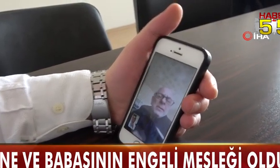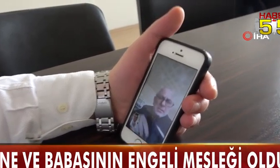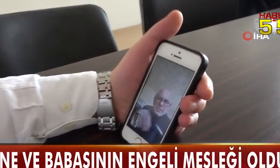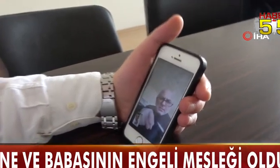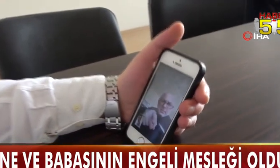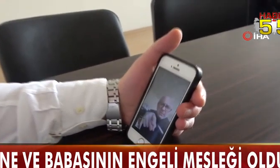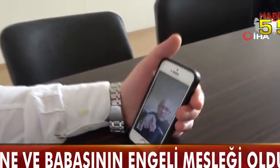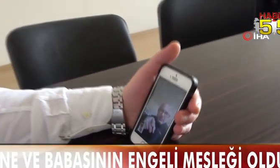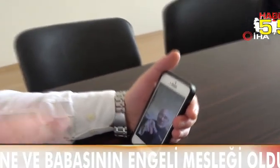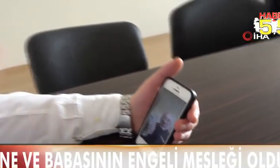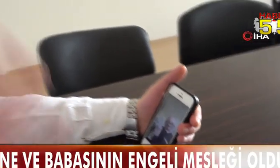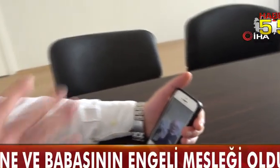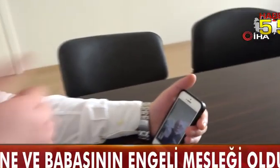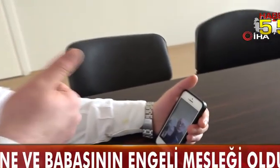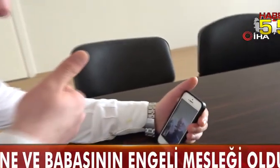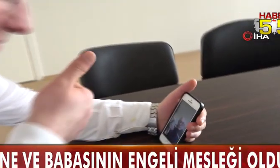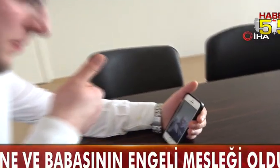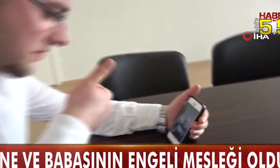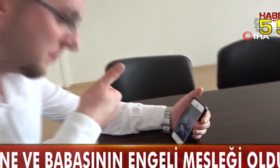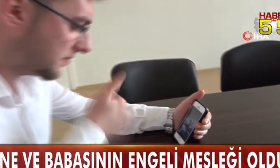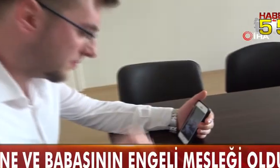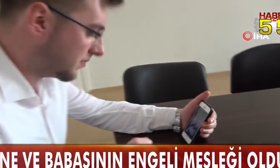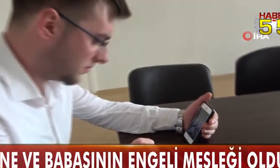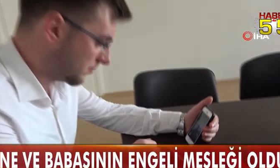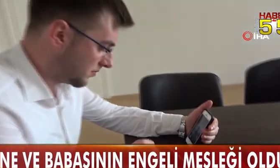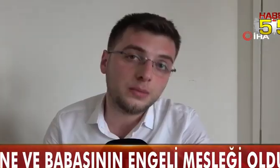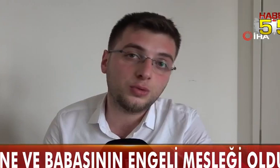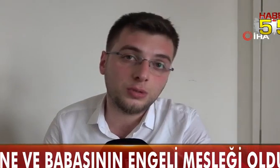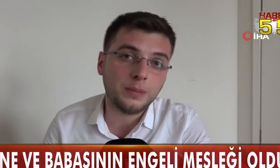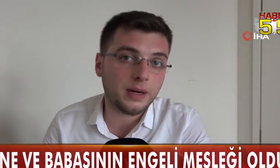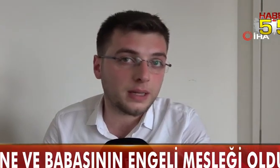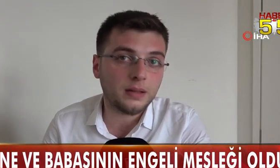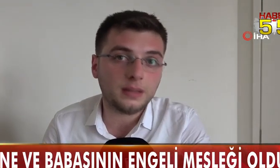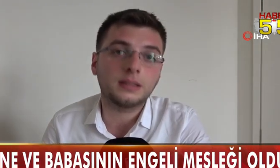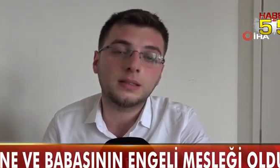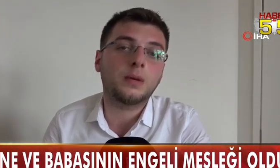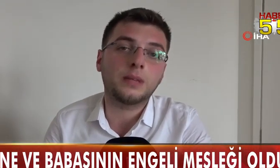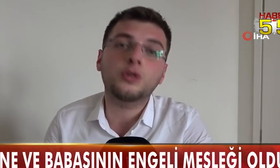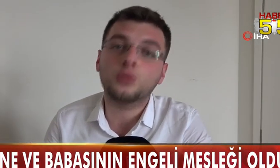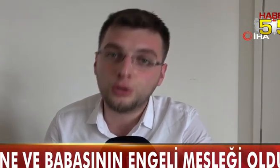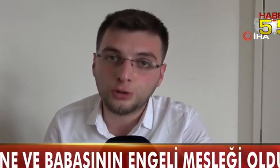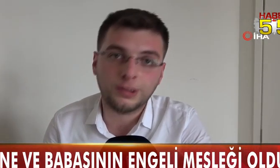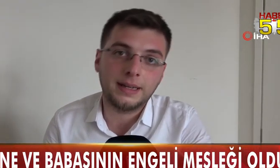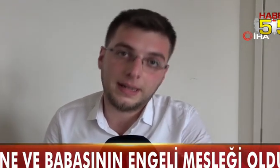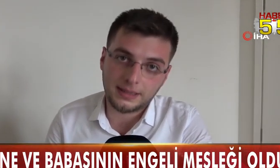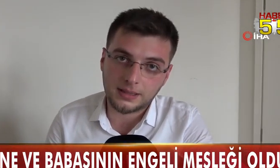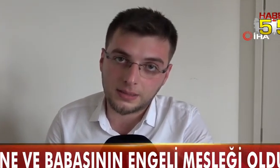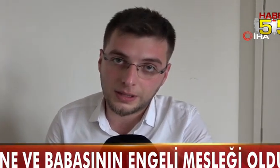bütün alanlarda tercümanlık hizmeti vermeye başladım. Ve tabii bunu yaparken aslında tamamıyla gönüllülük esaslı